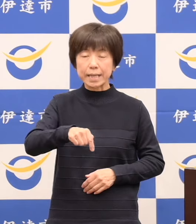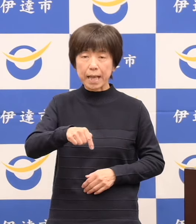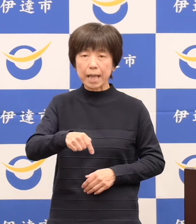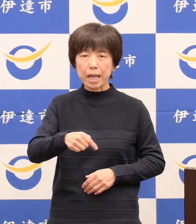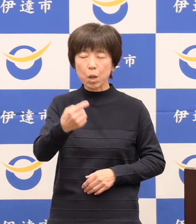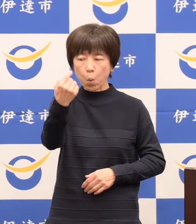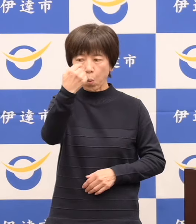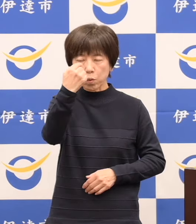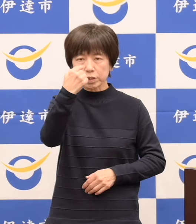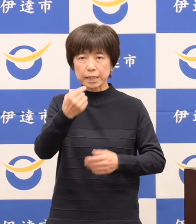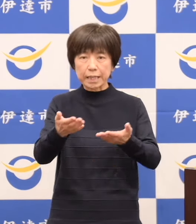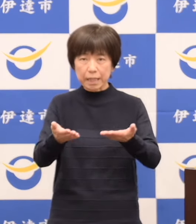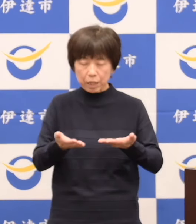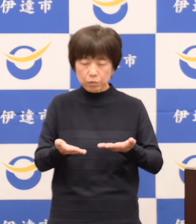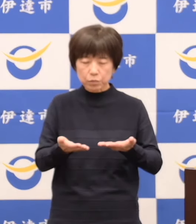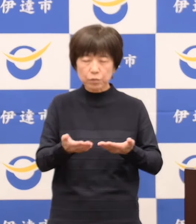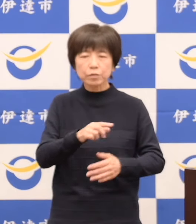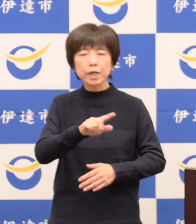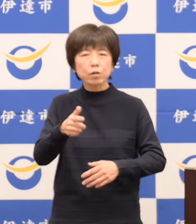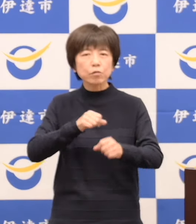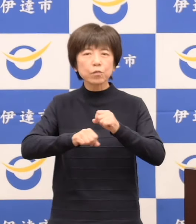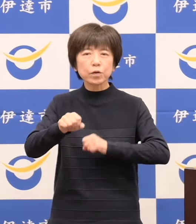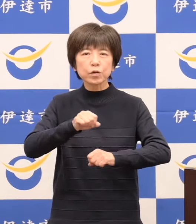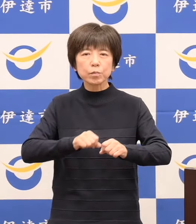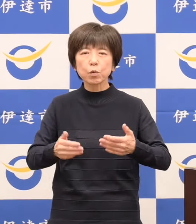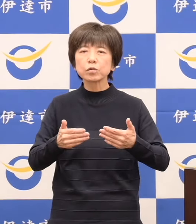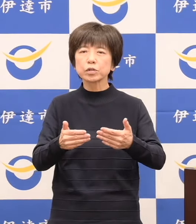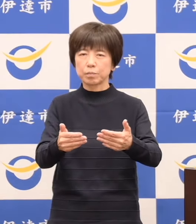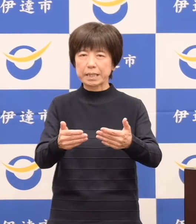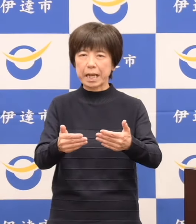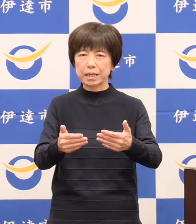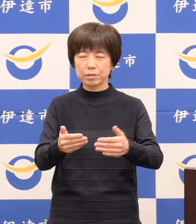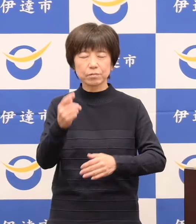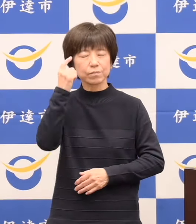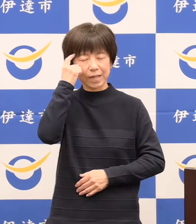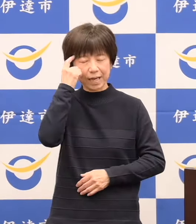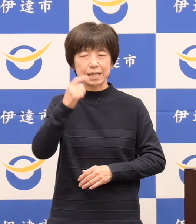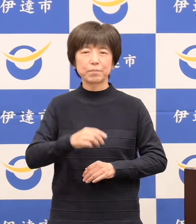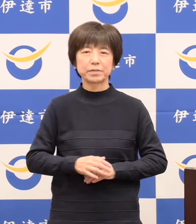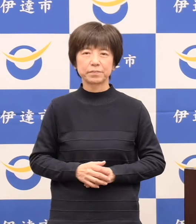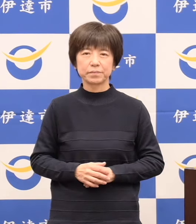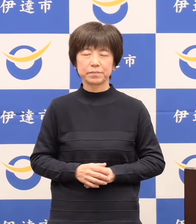ただくという、そういった取り組みを進めてまいりたいと考えております。